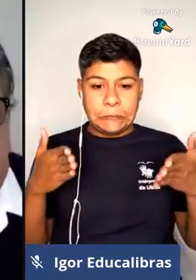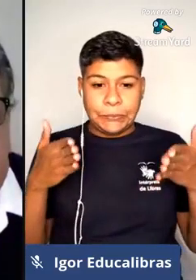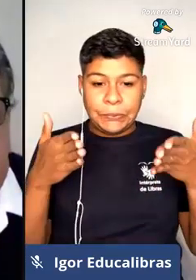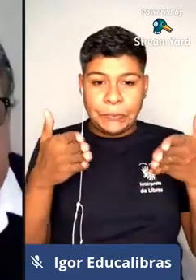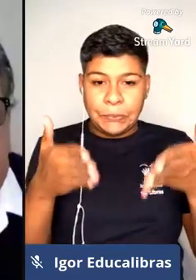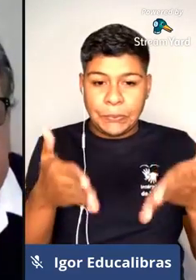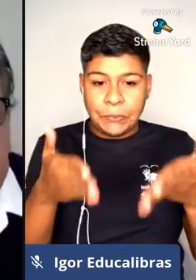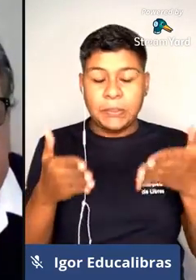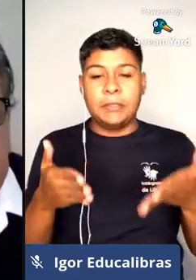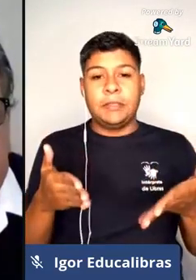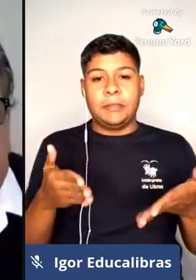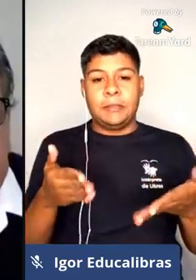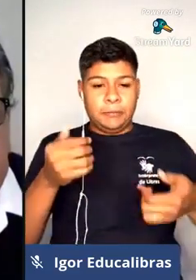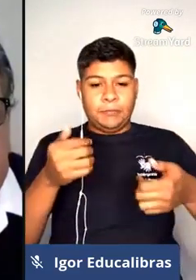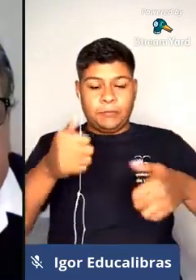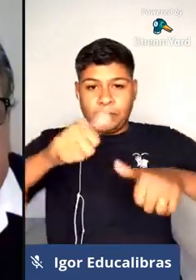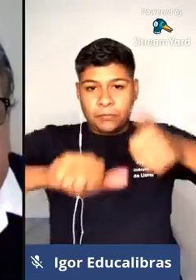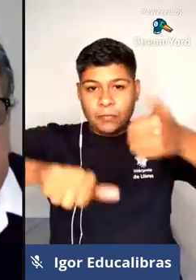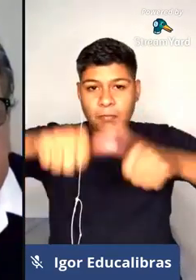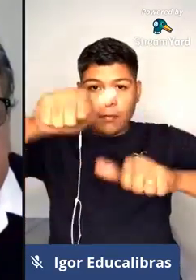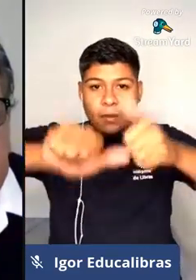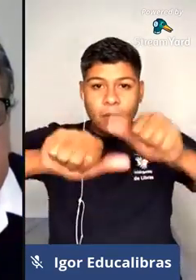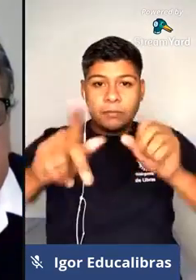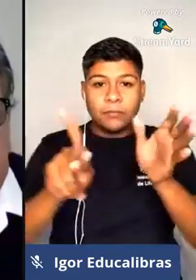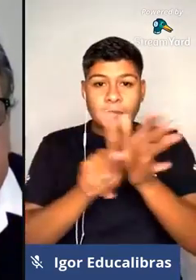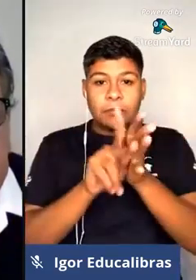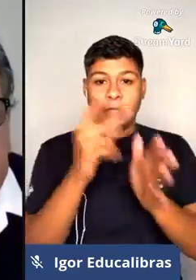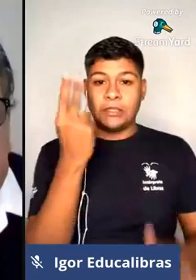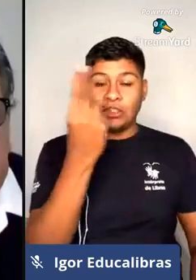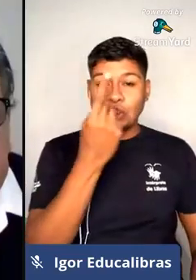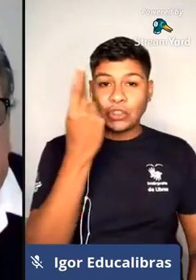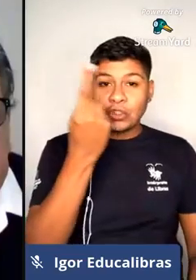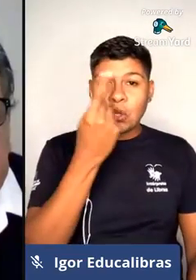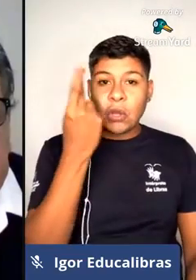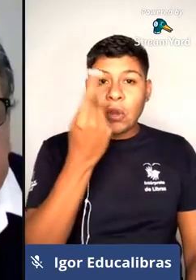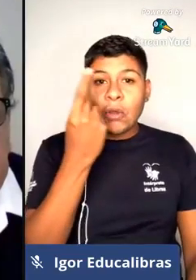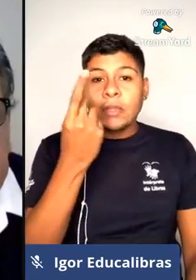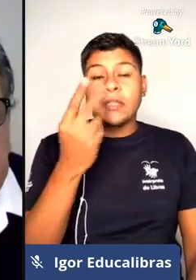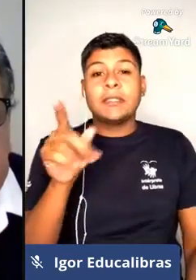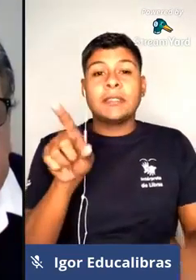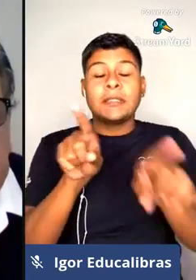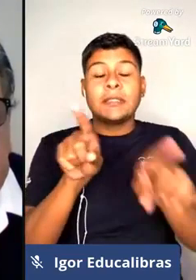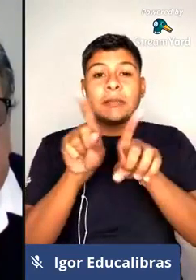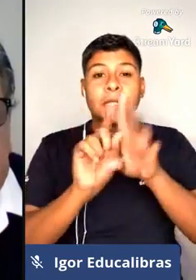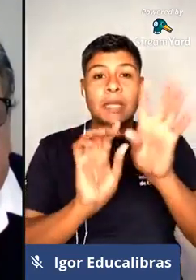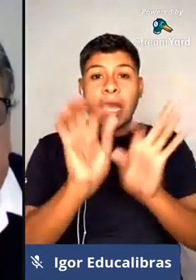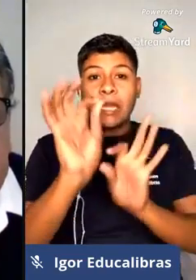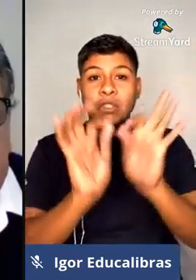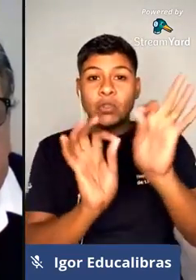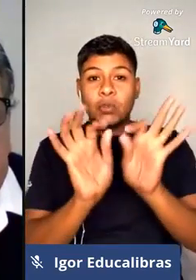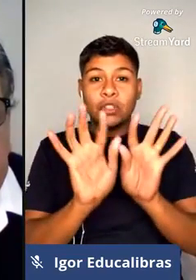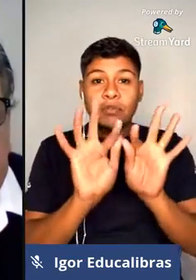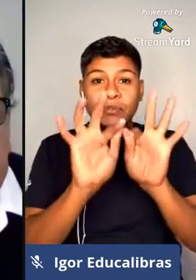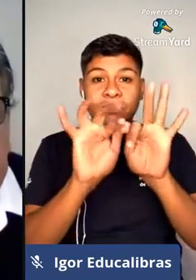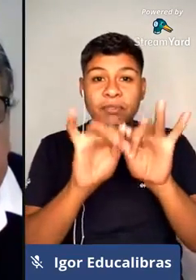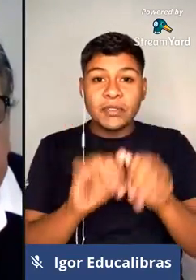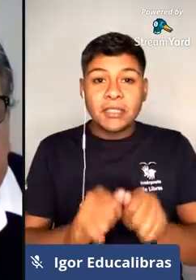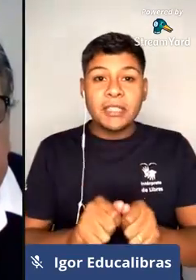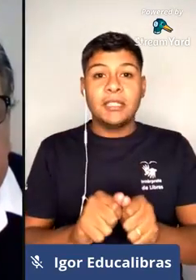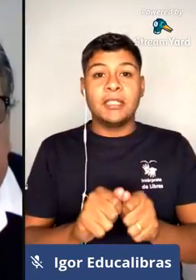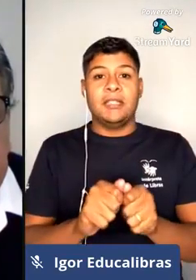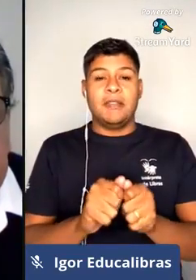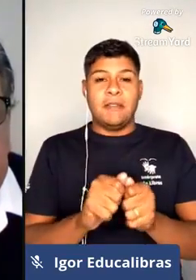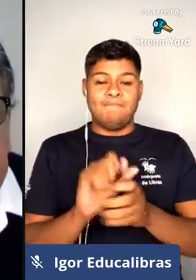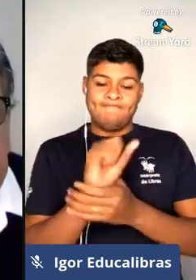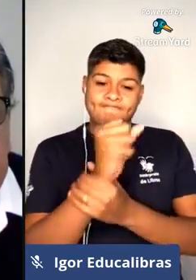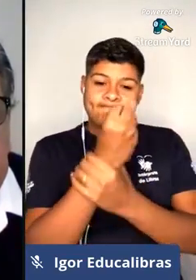para validação da história inteira e para os ajustes finais, né, os ajustes